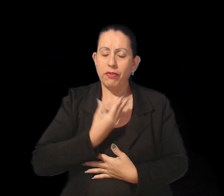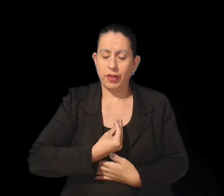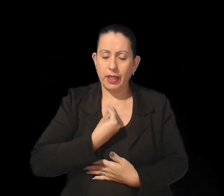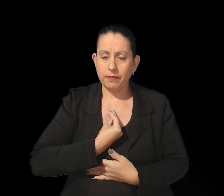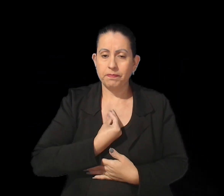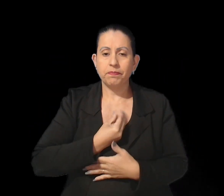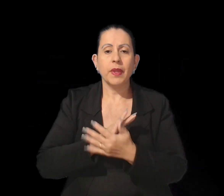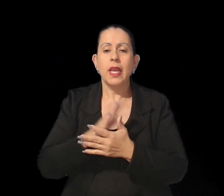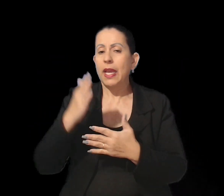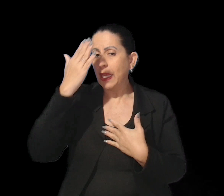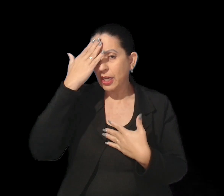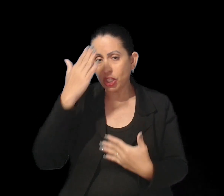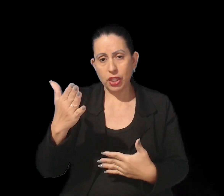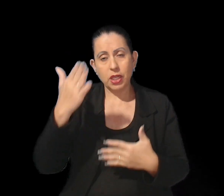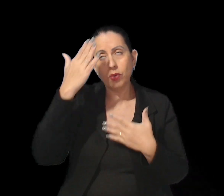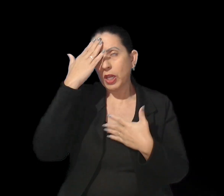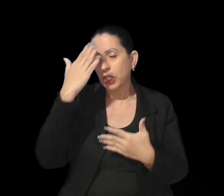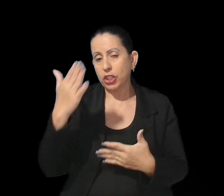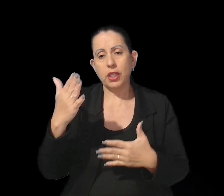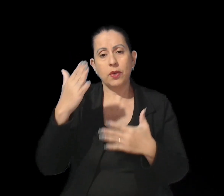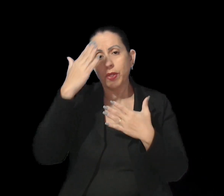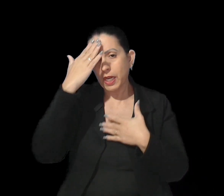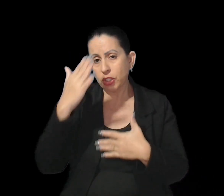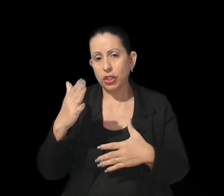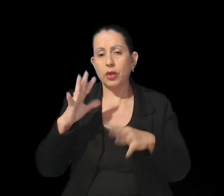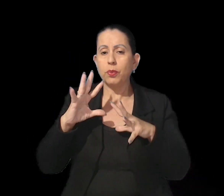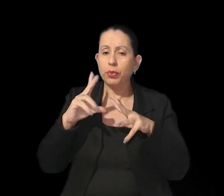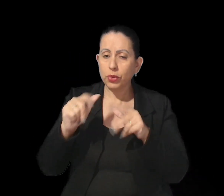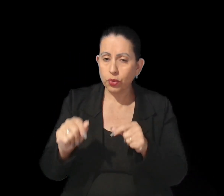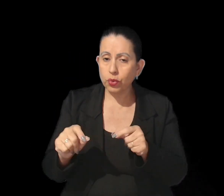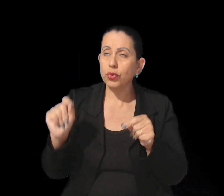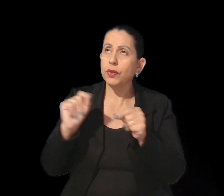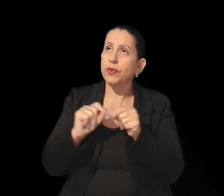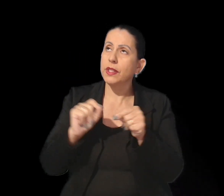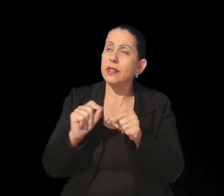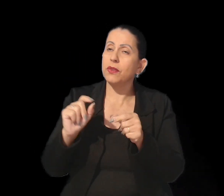vida. Gratidão, gratidão e gratidão por tudo que vocês